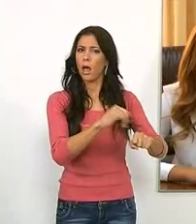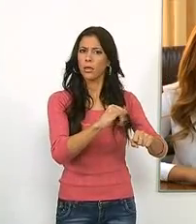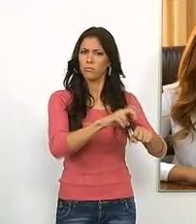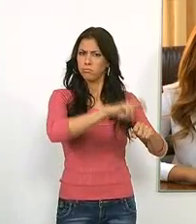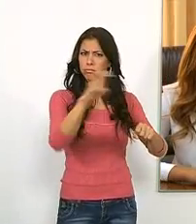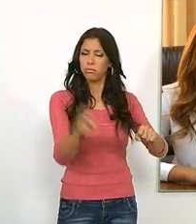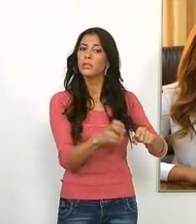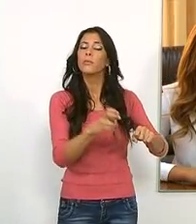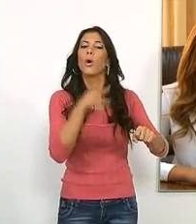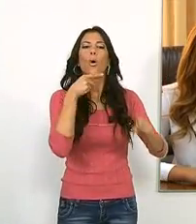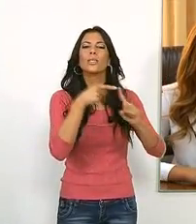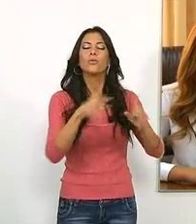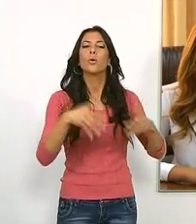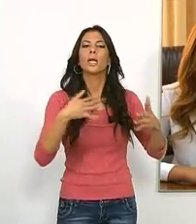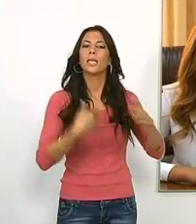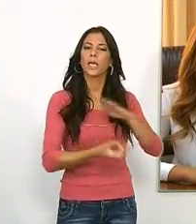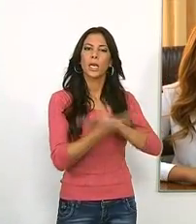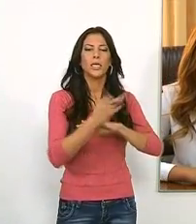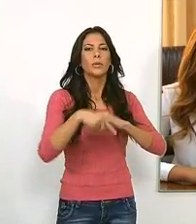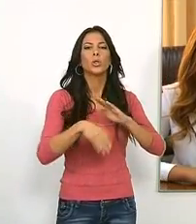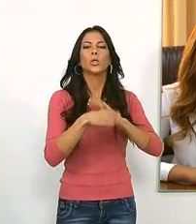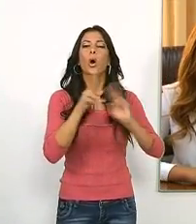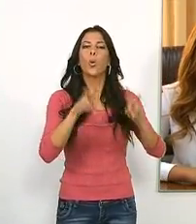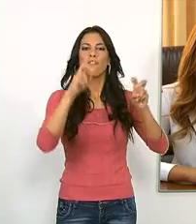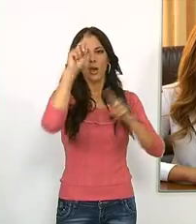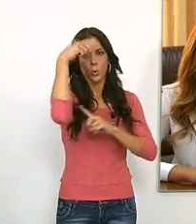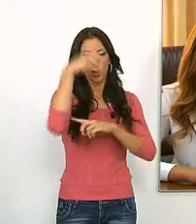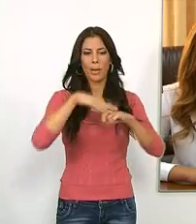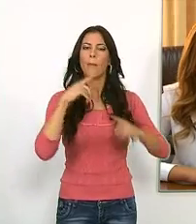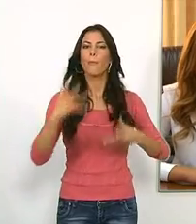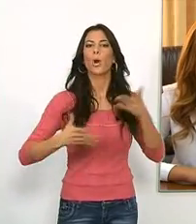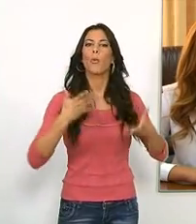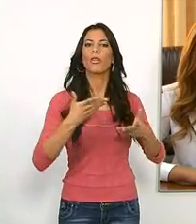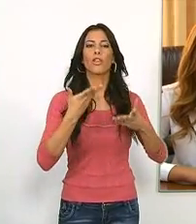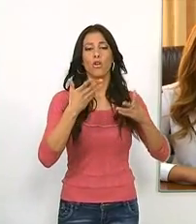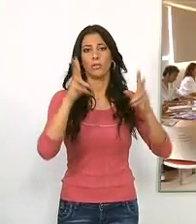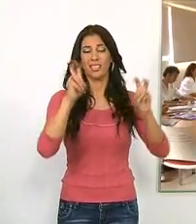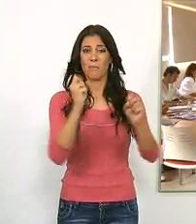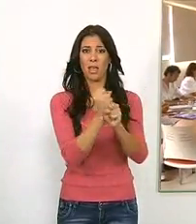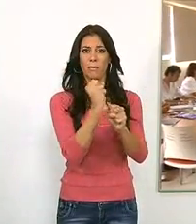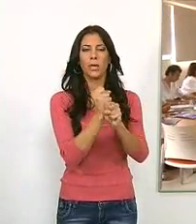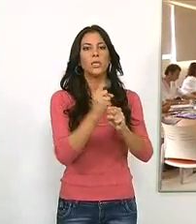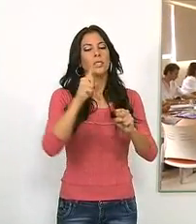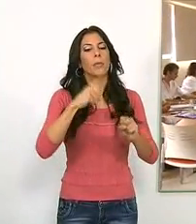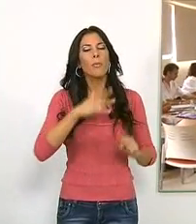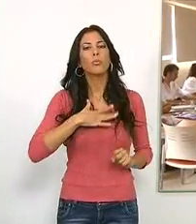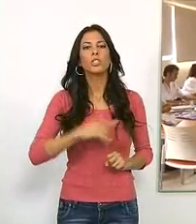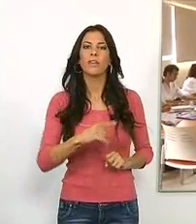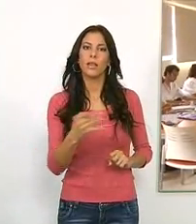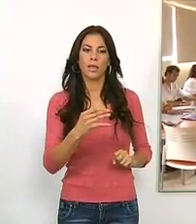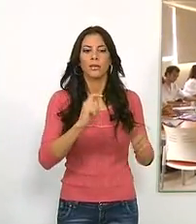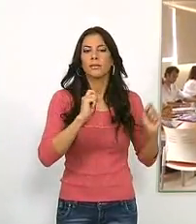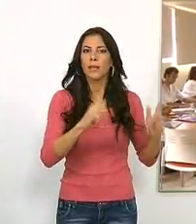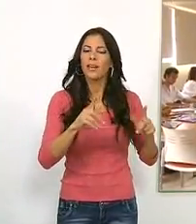entidades cuyo objetivo es crear y modir una nueva cultura en pro del empleo con el fin de explotar la posibilidad de